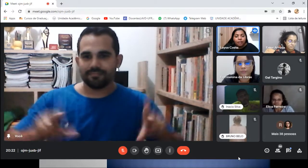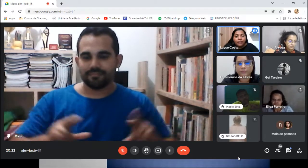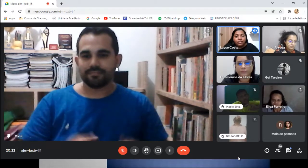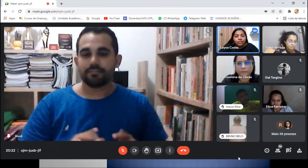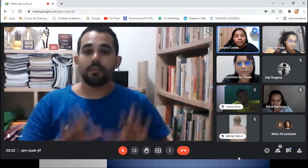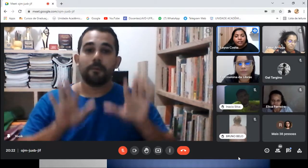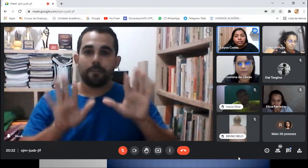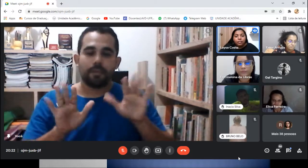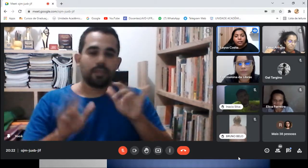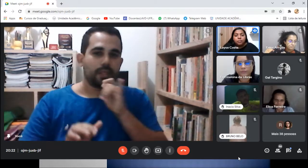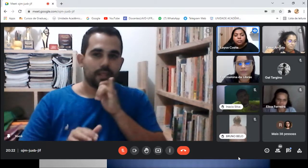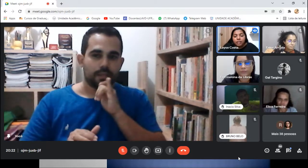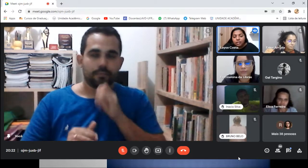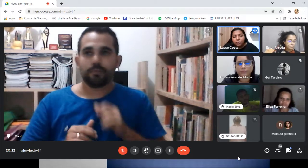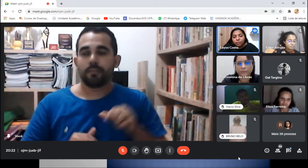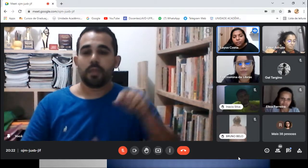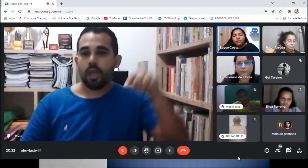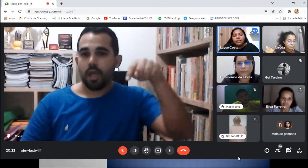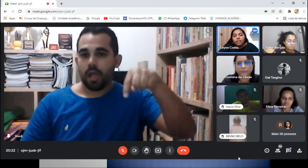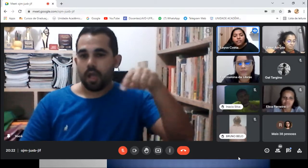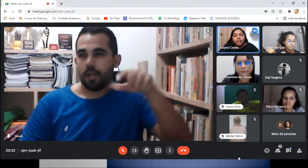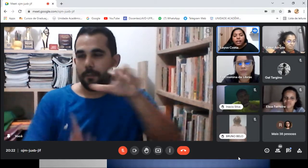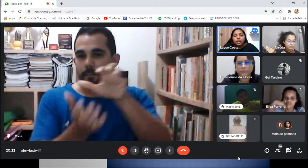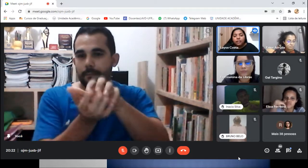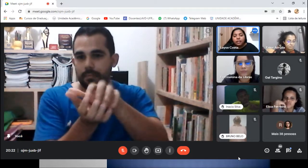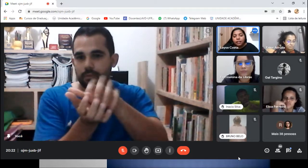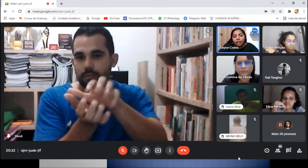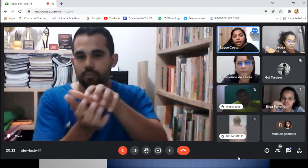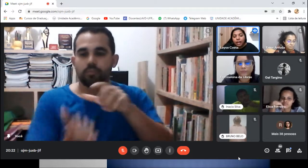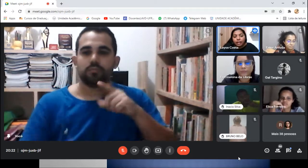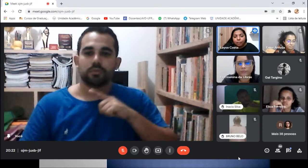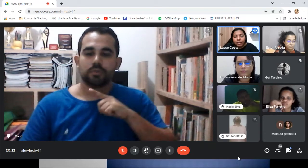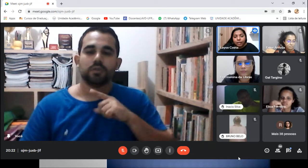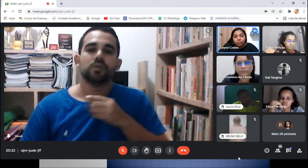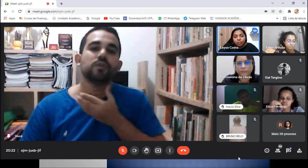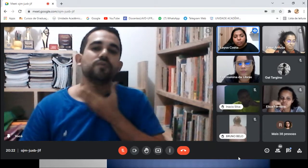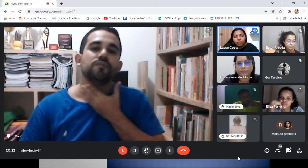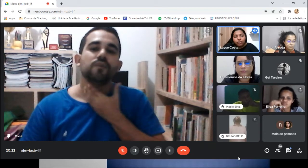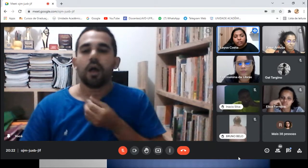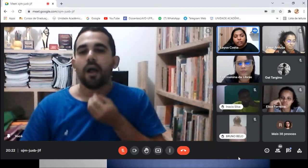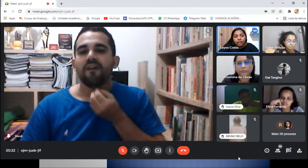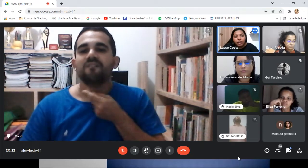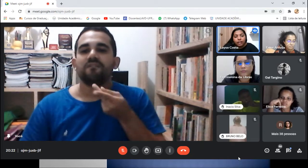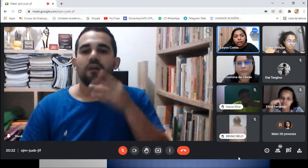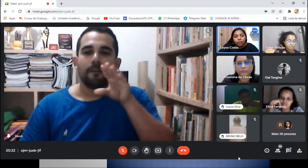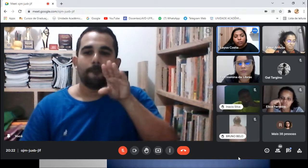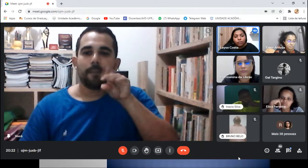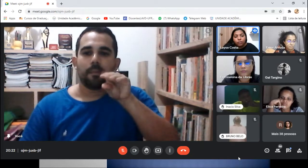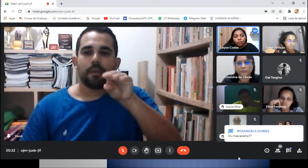palavras diferentes para o mesmo significado. Aqui em Pernambuco, a gente tem o som,